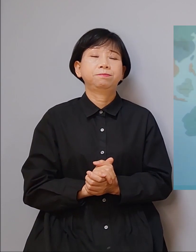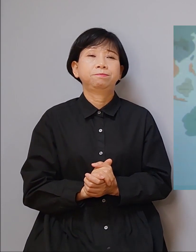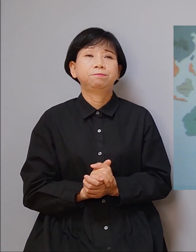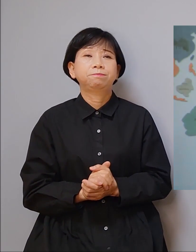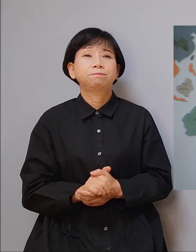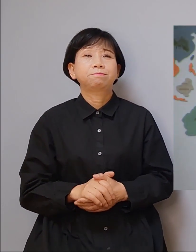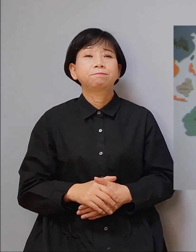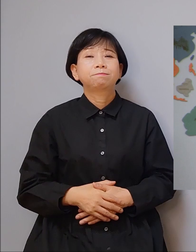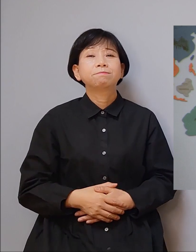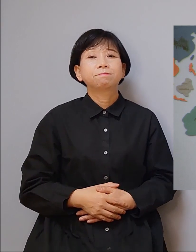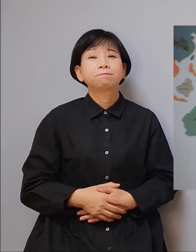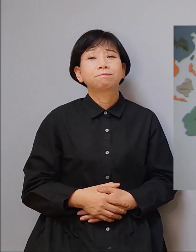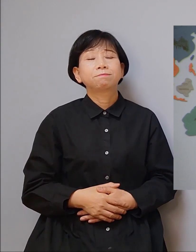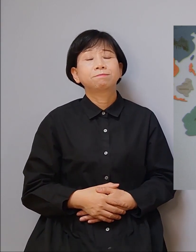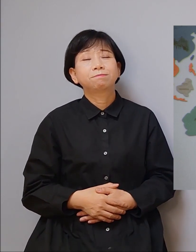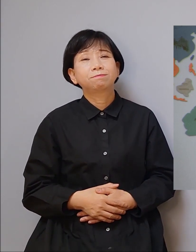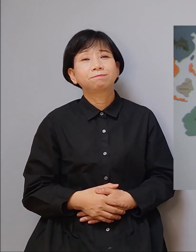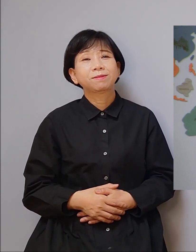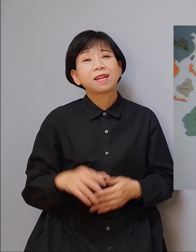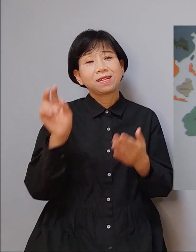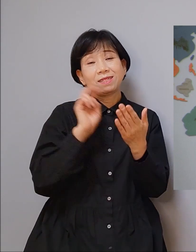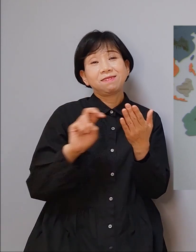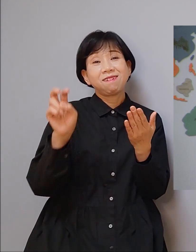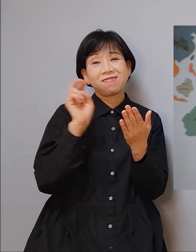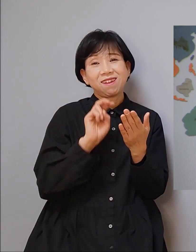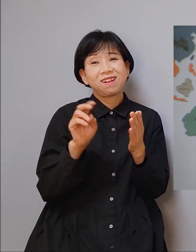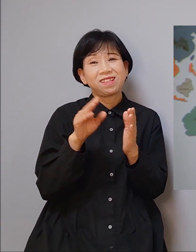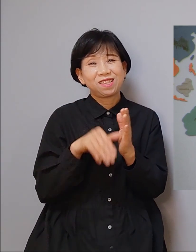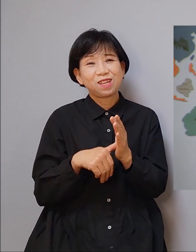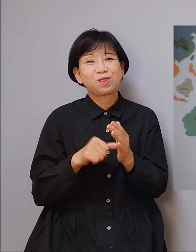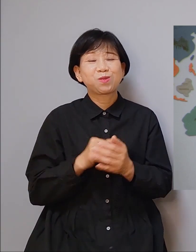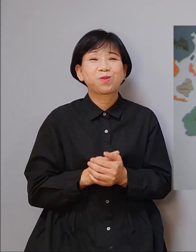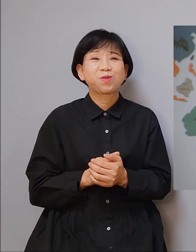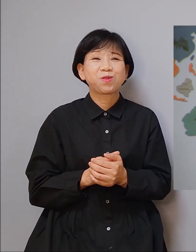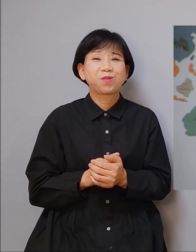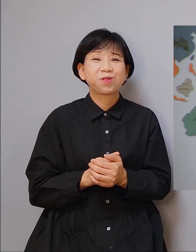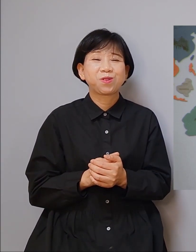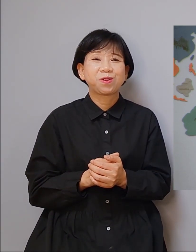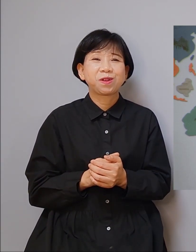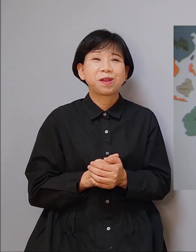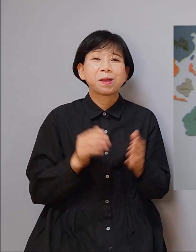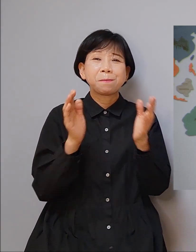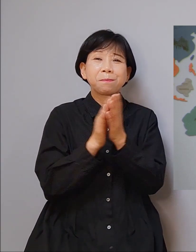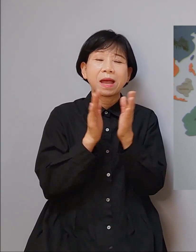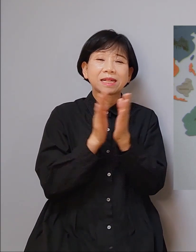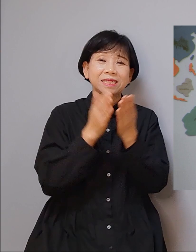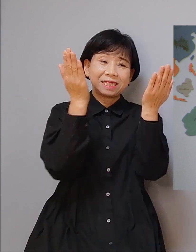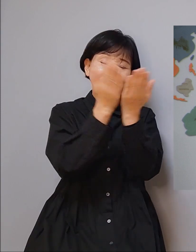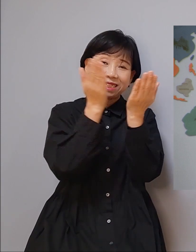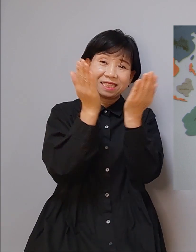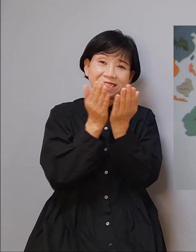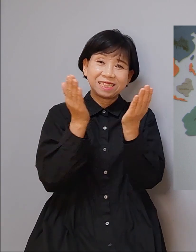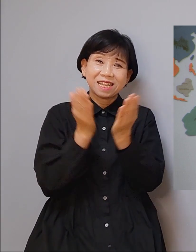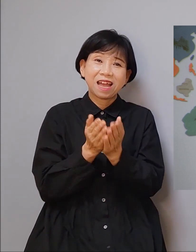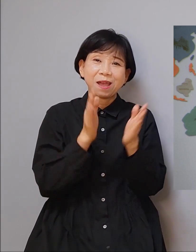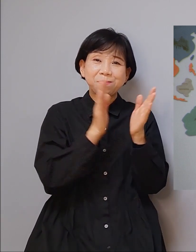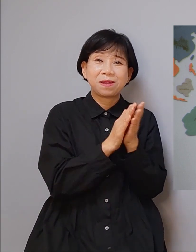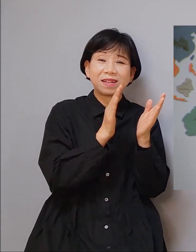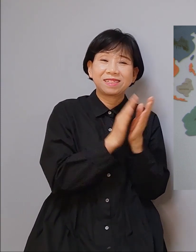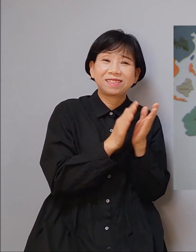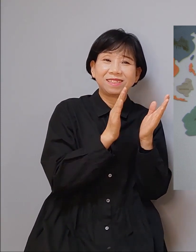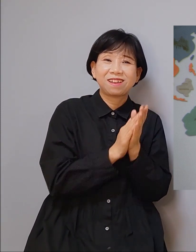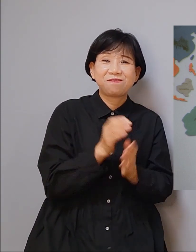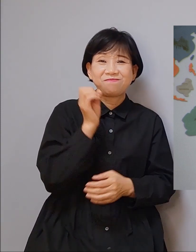아멘. 네, 우리 아까도 찬양하는데 저도 이렇게 박자를 좀 잃어버렸어요. 우리 오래간만에 우리 권사님 한